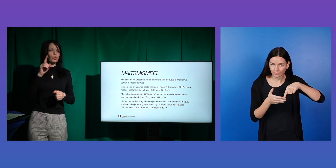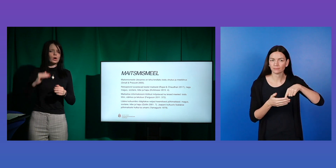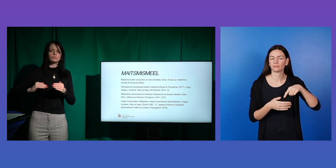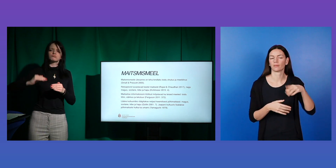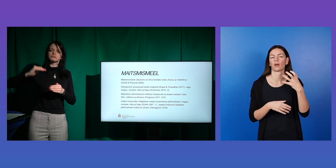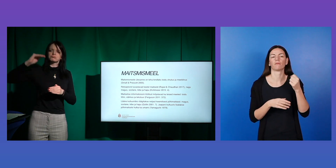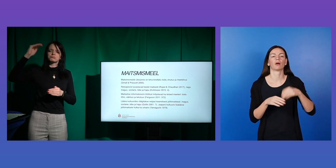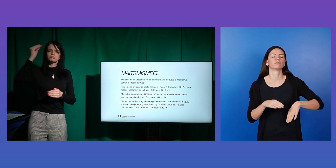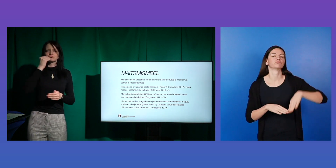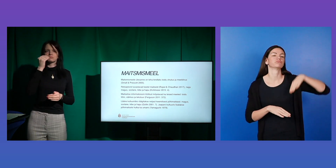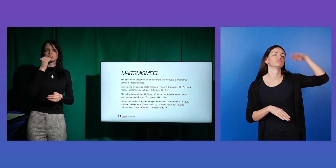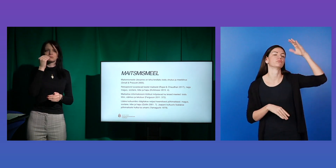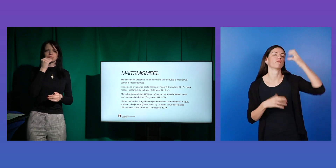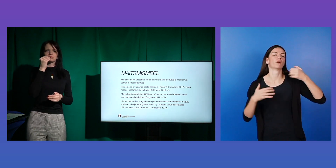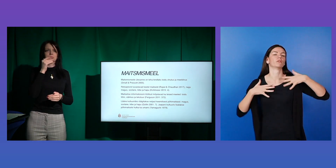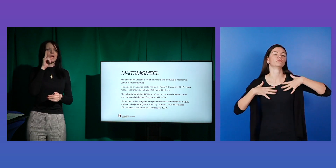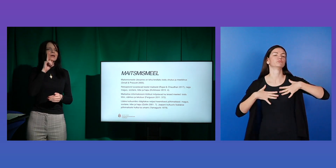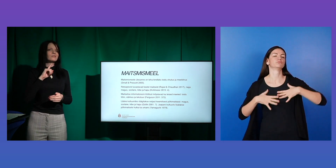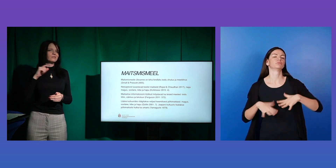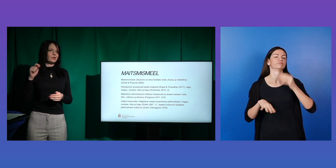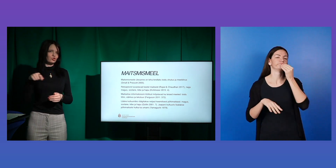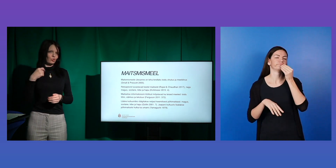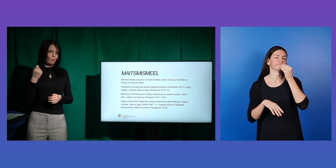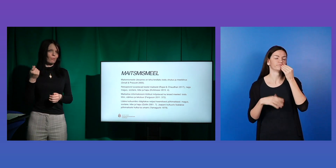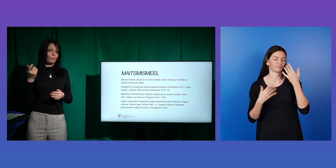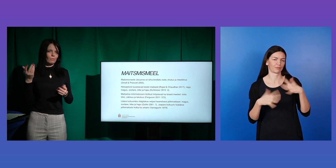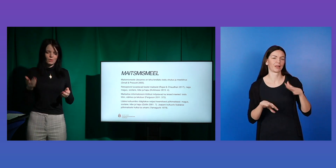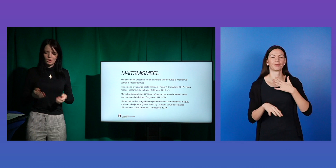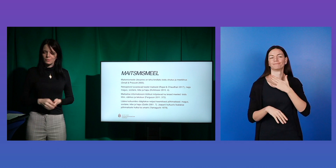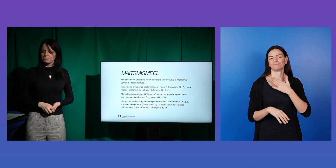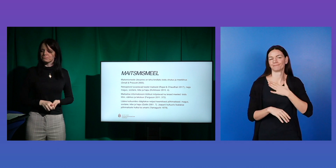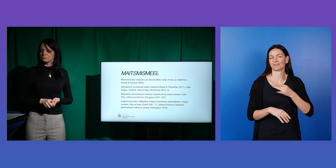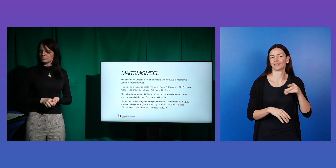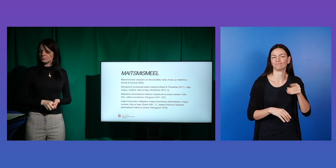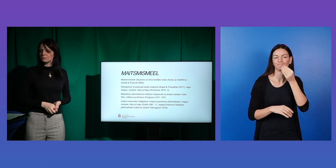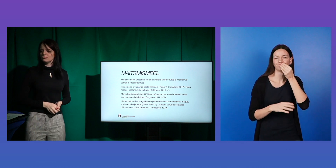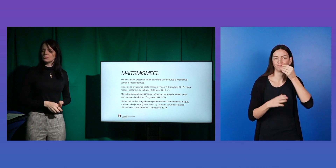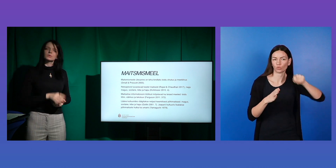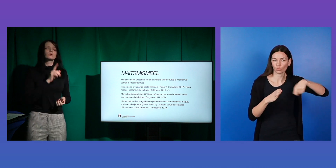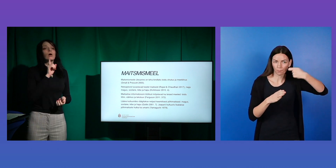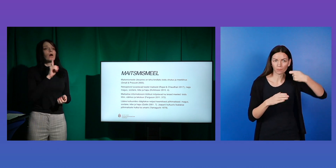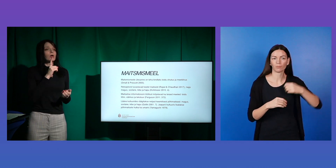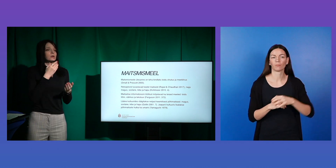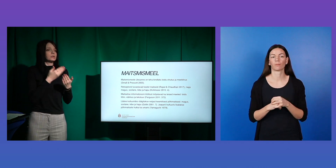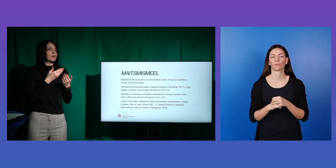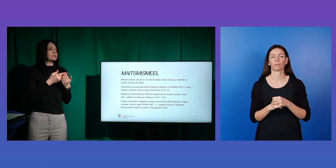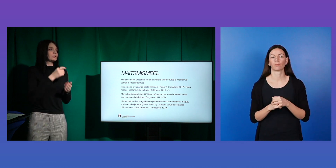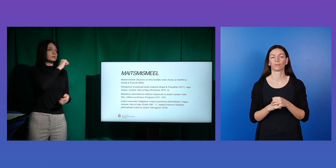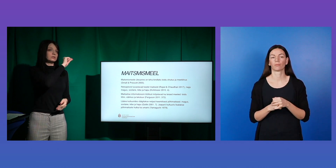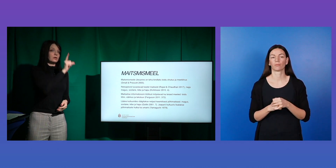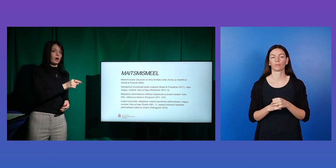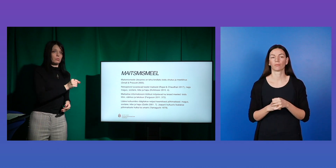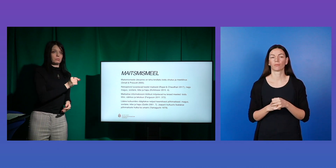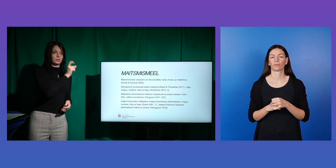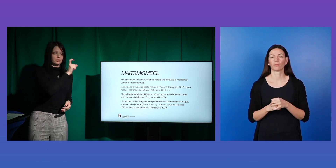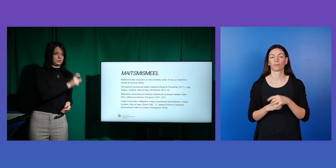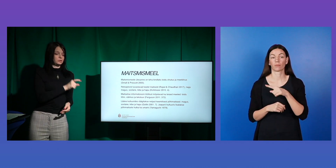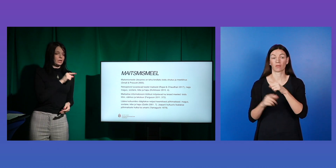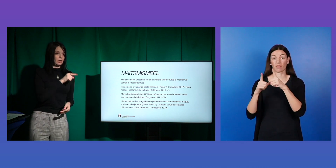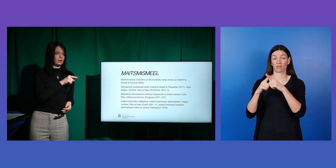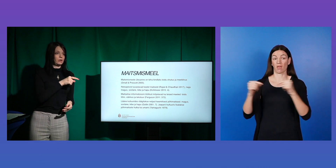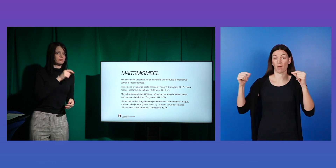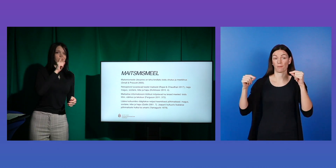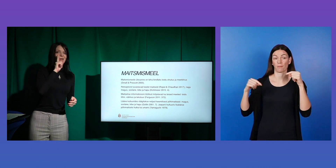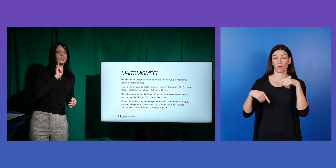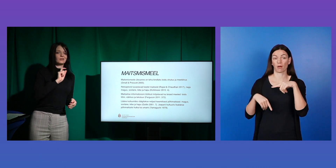Et näiteks kes on hernesuppi söönud väiksest alates, eks, sellele hernesupp maitseb. Aga